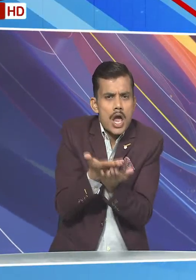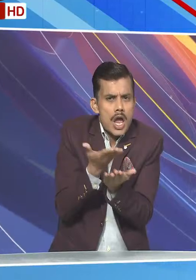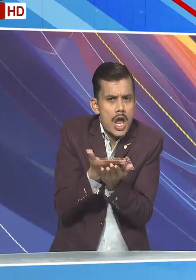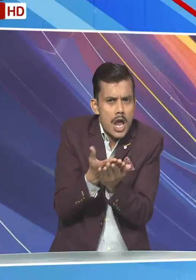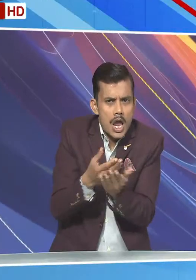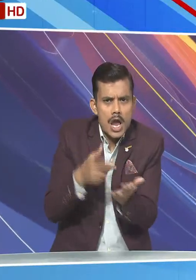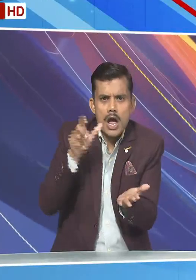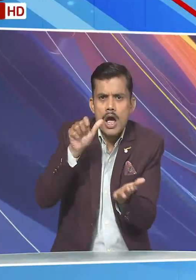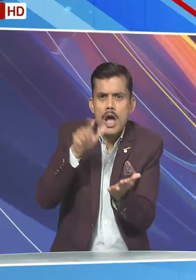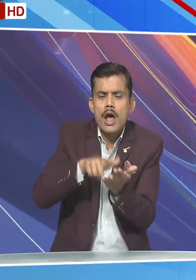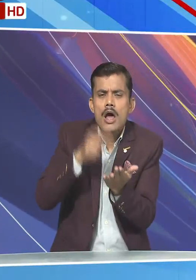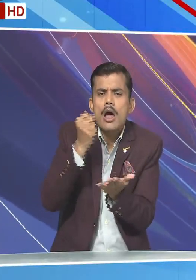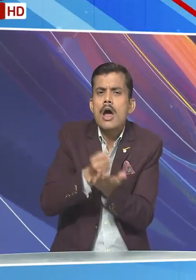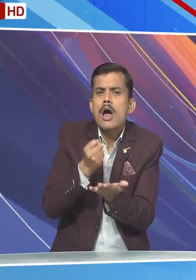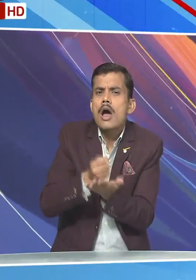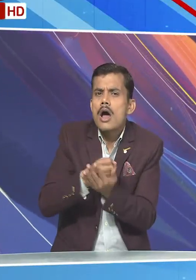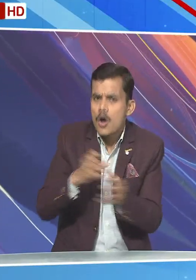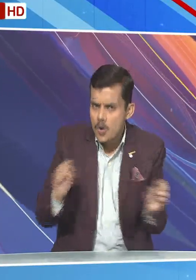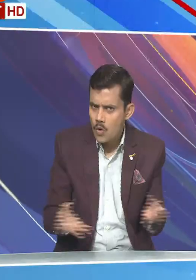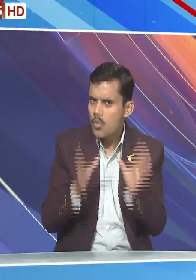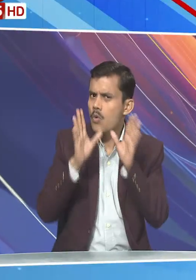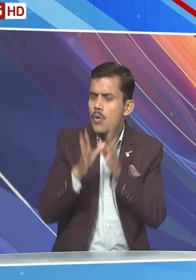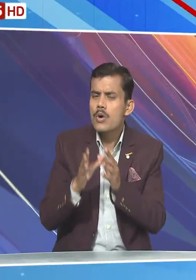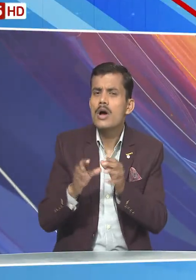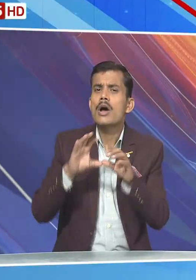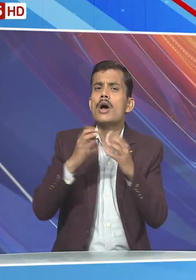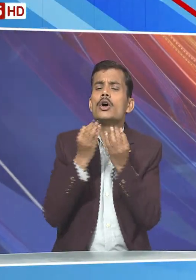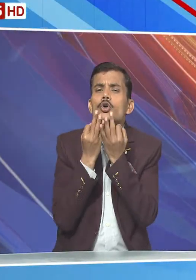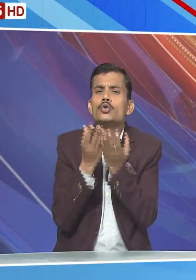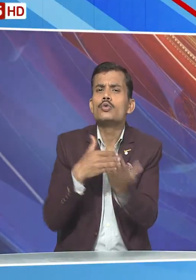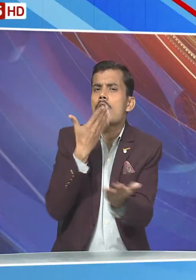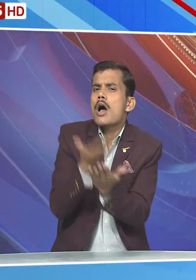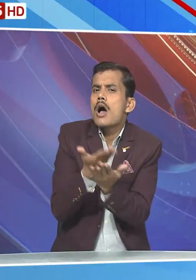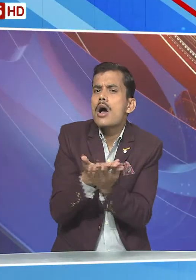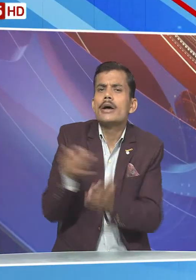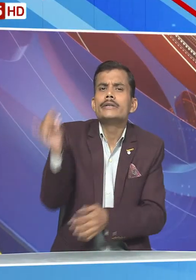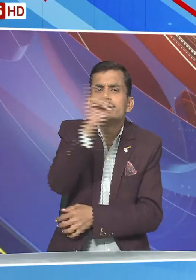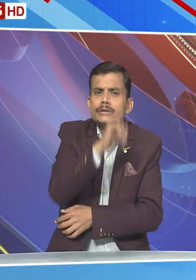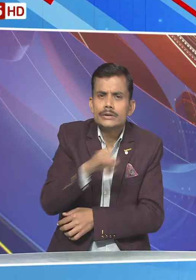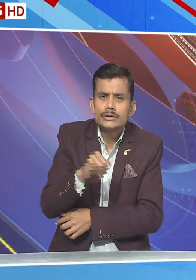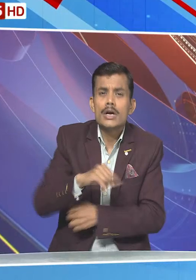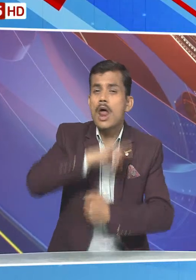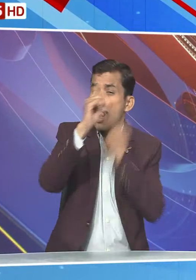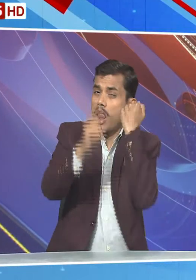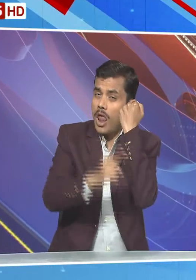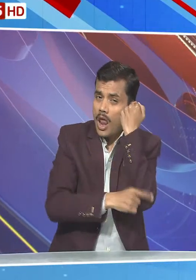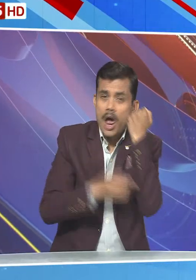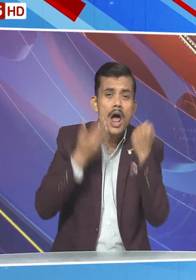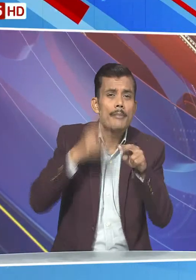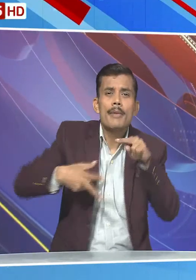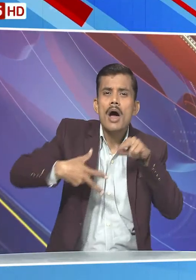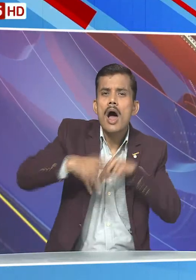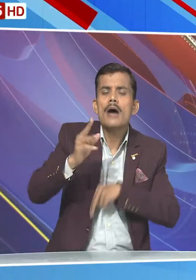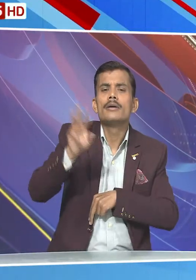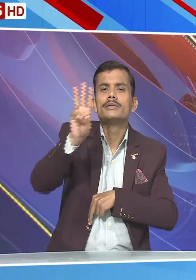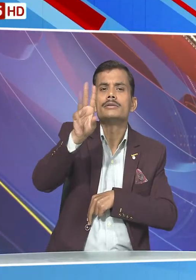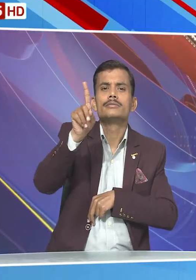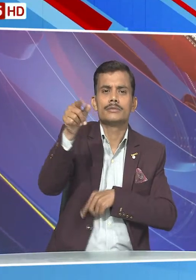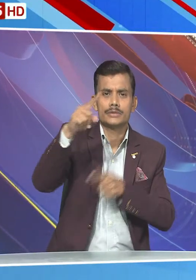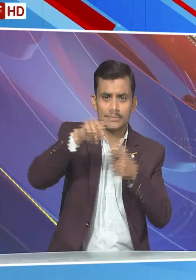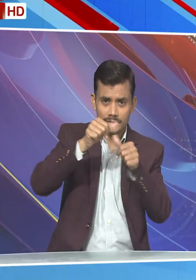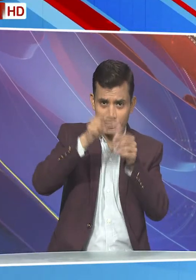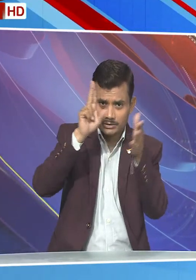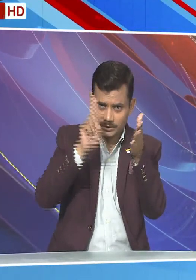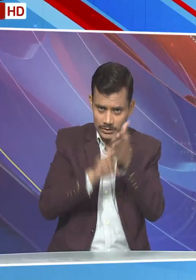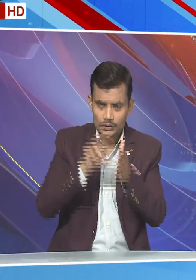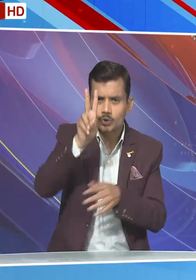कर दी है। नवोदय विद्यालय में कक्षा 6 में प्रवेश के लिए आवेदन करने की अंतिम तारीख 31 जनवरी 2023 तय